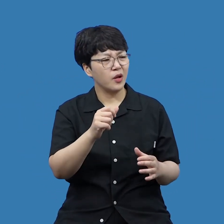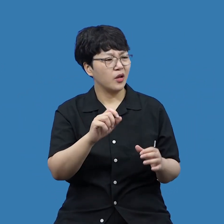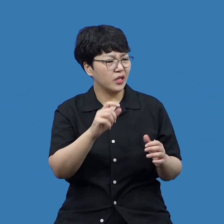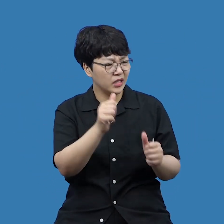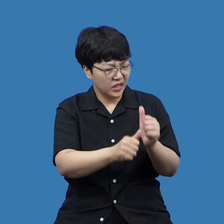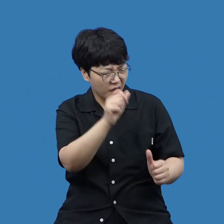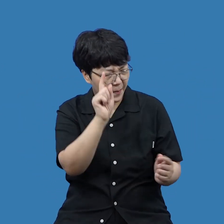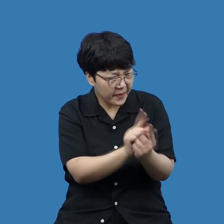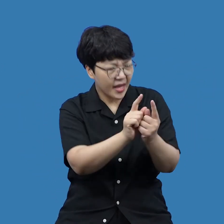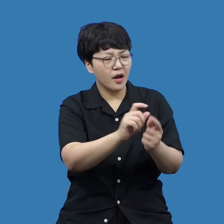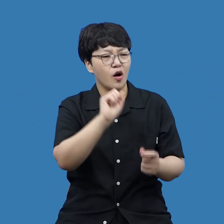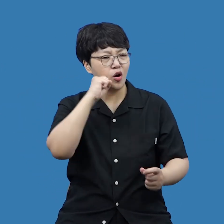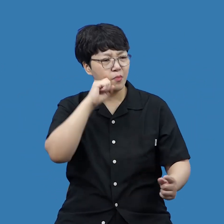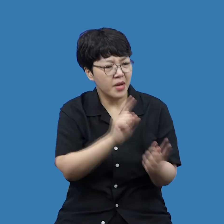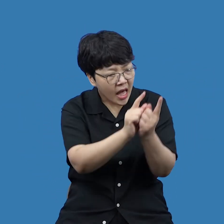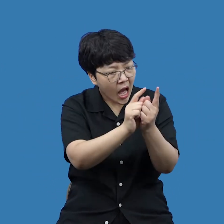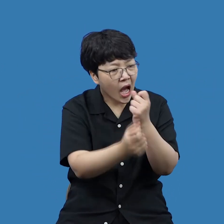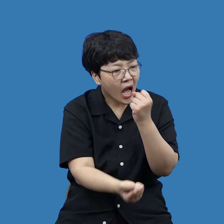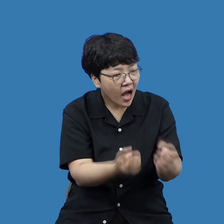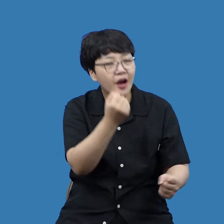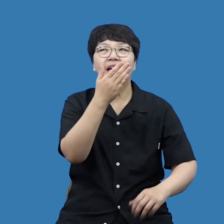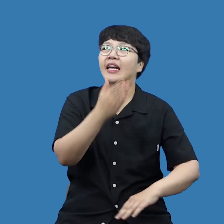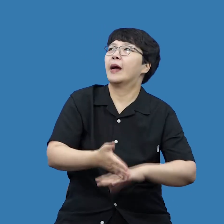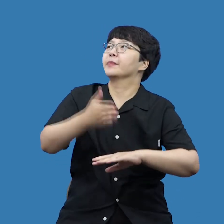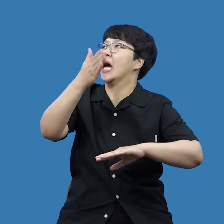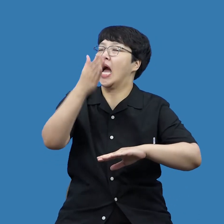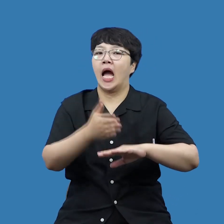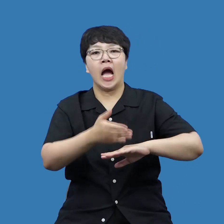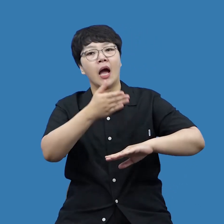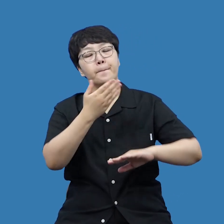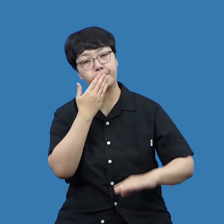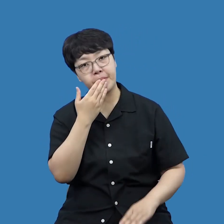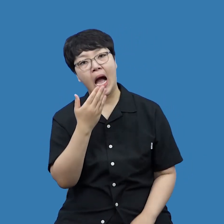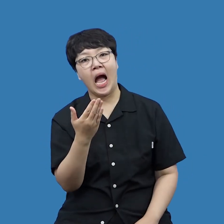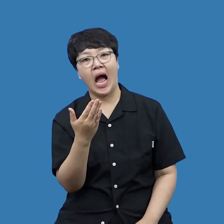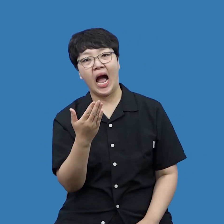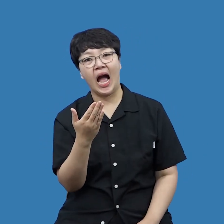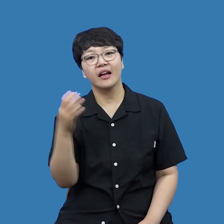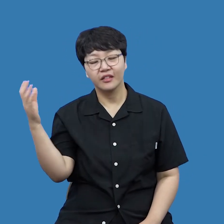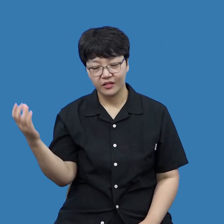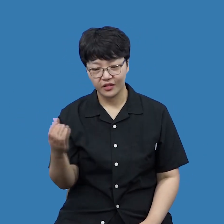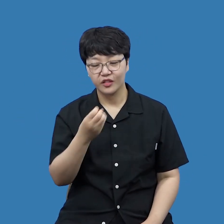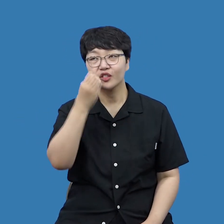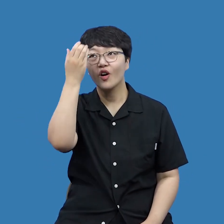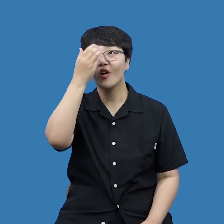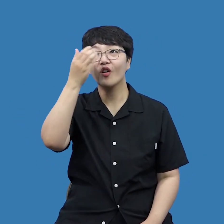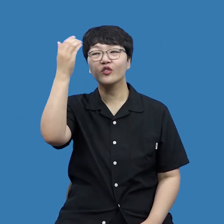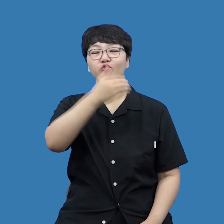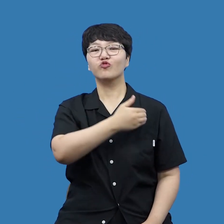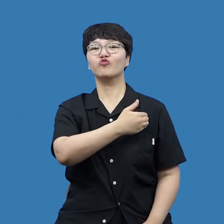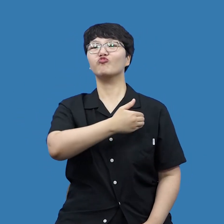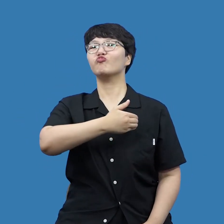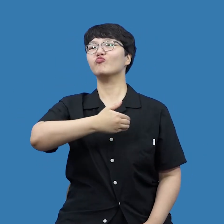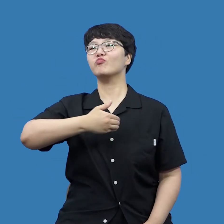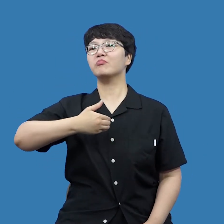감사하고, 이 성령으로 인도되는 사람들의 마음에는 항상 감사가 깃들어 있다는